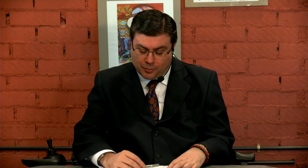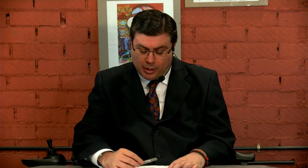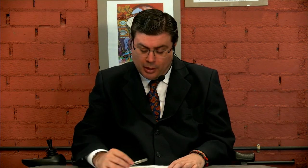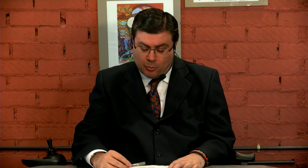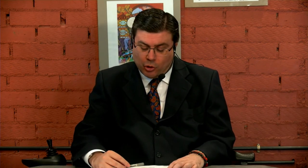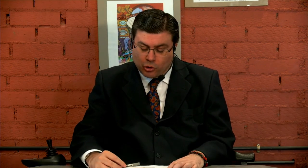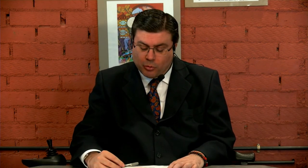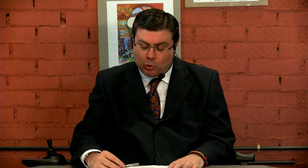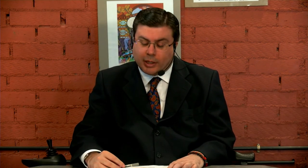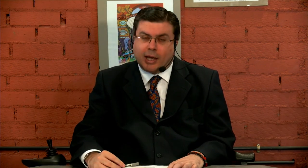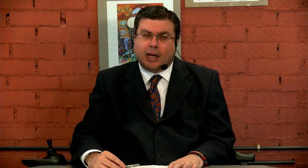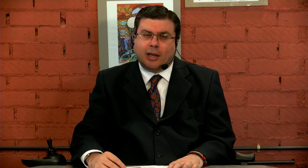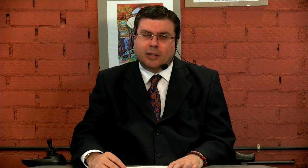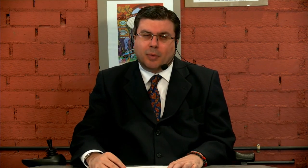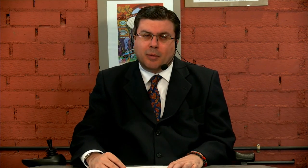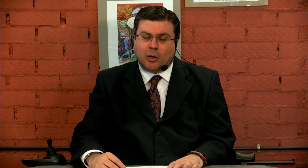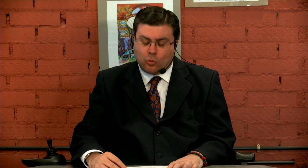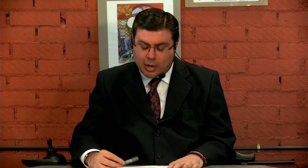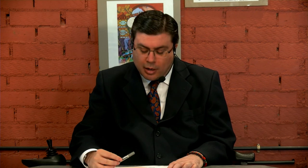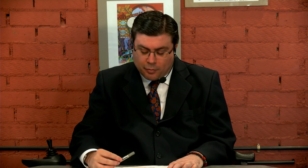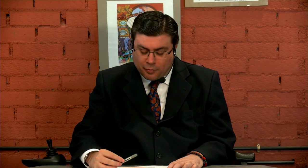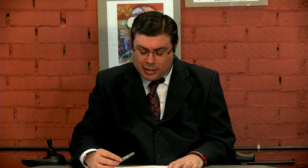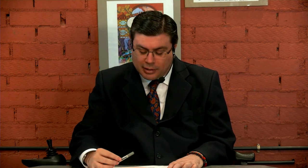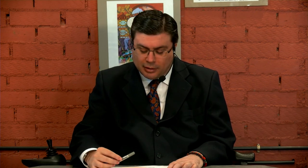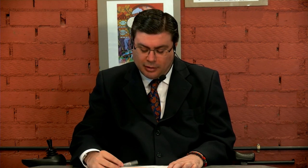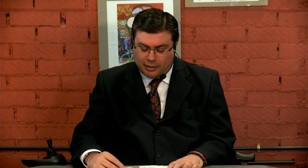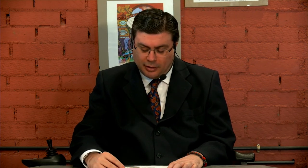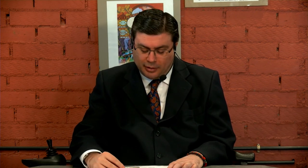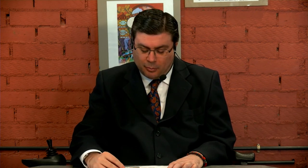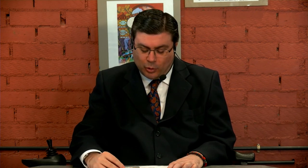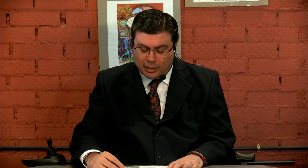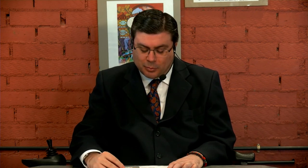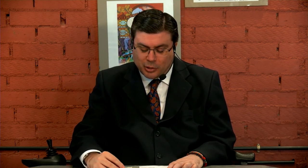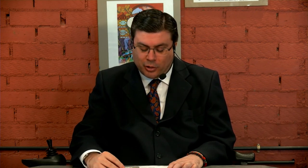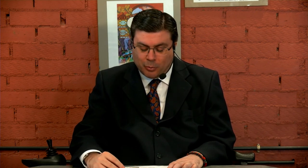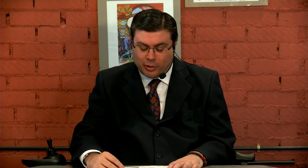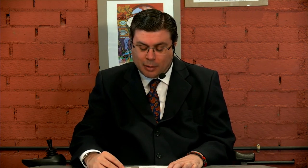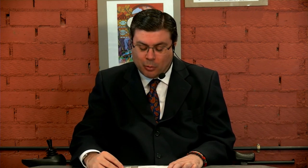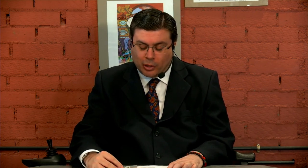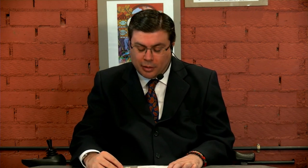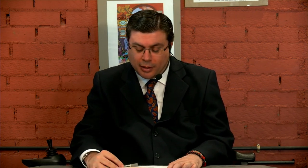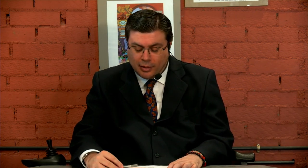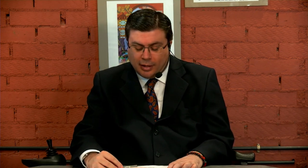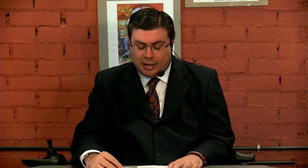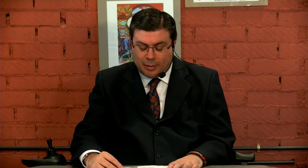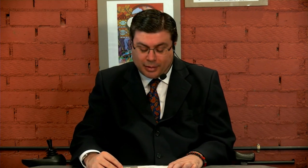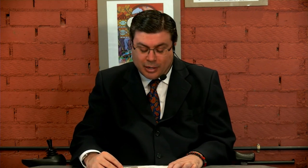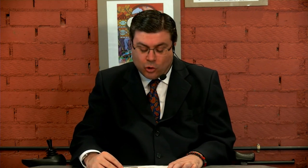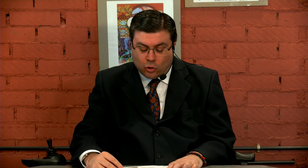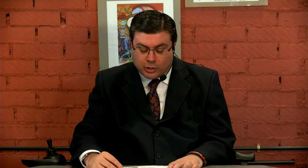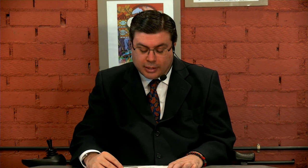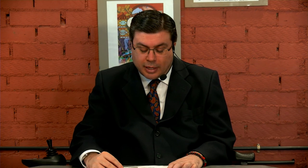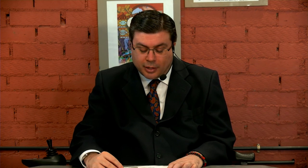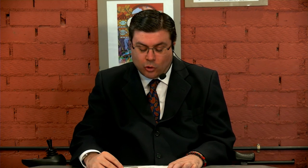integración. Bueno, yo me gustaría despedirme con una frase del poeta español Ramón de Campoamor, que dice: la libertad